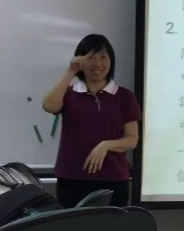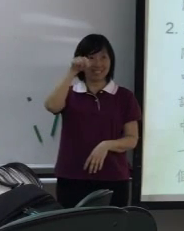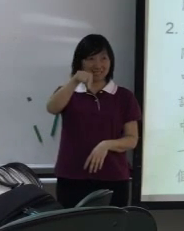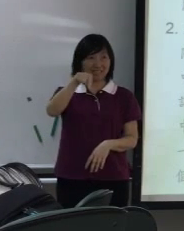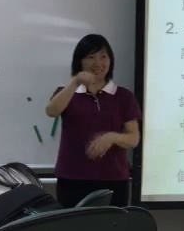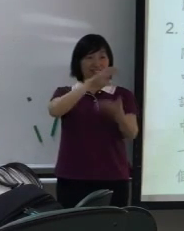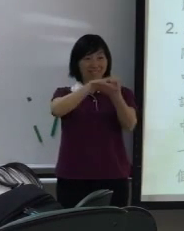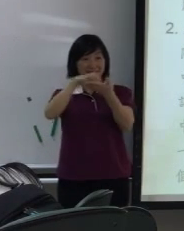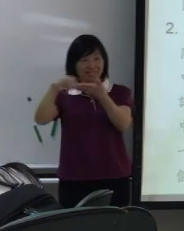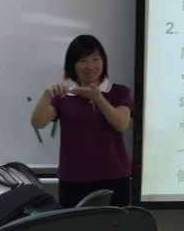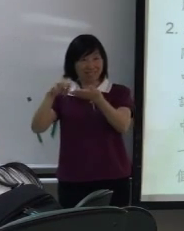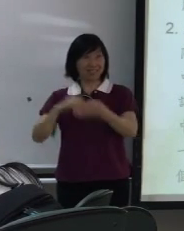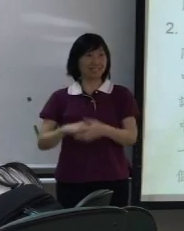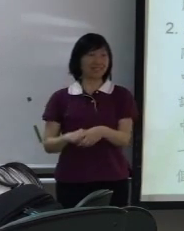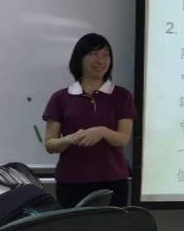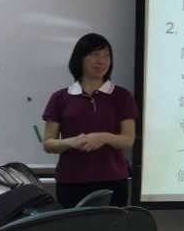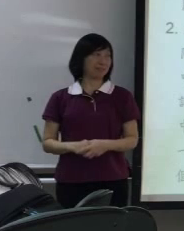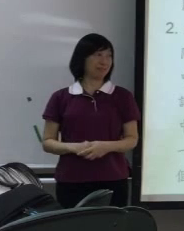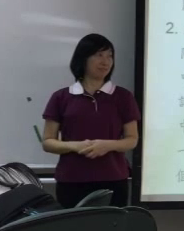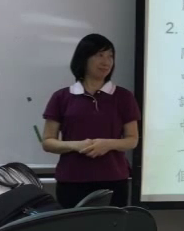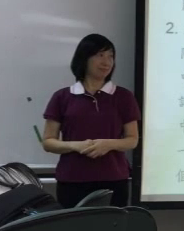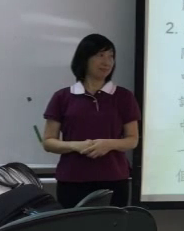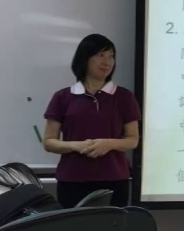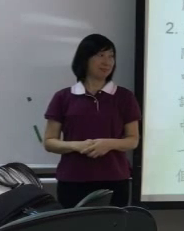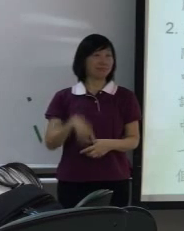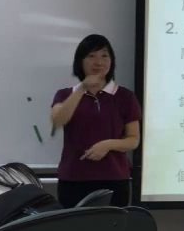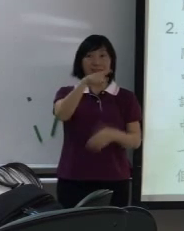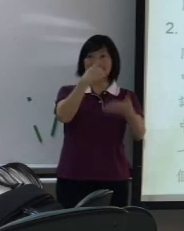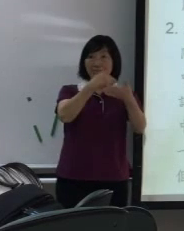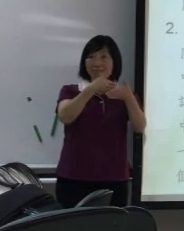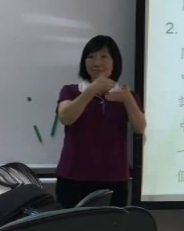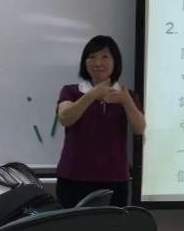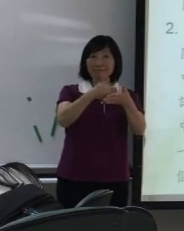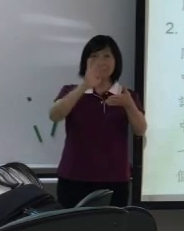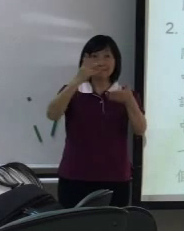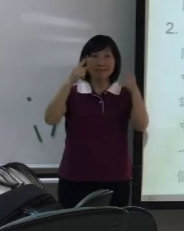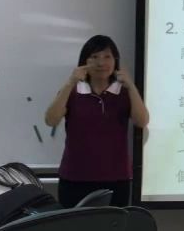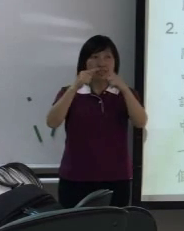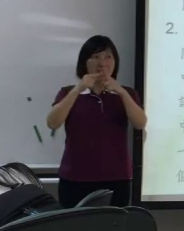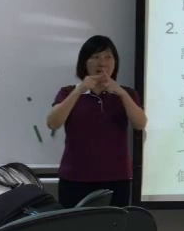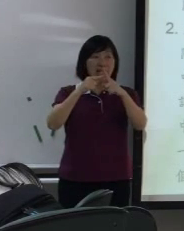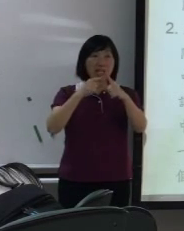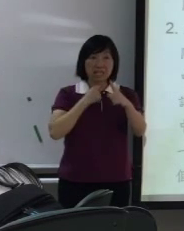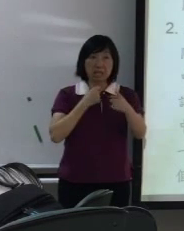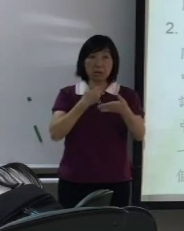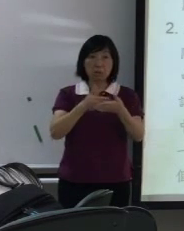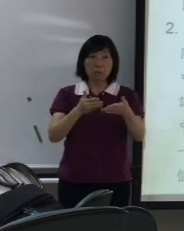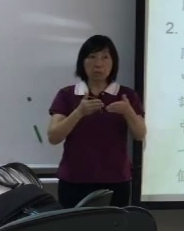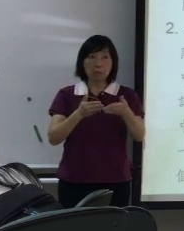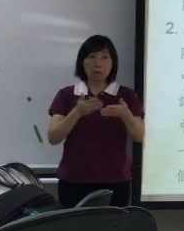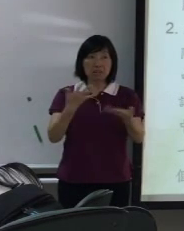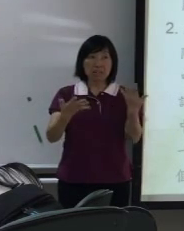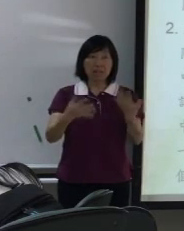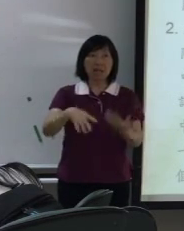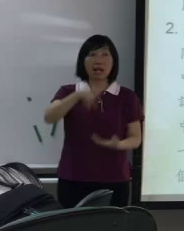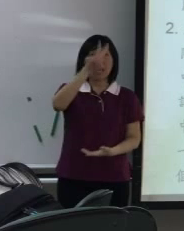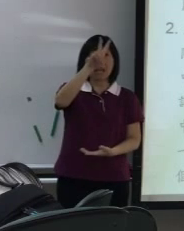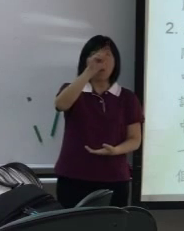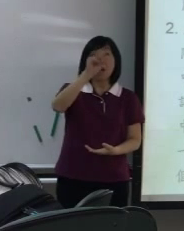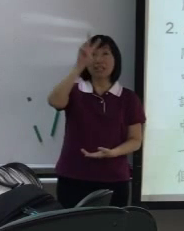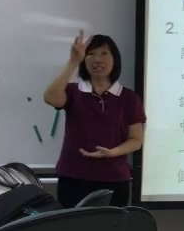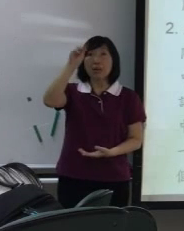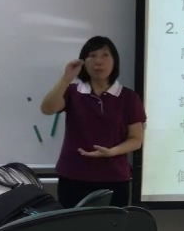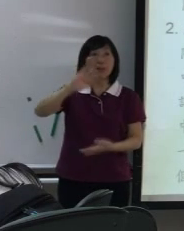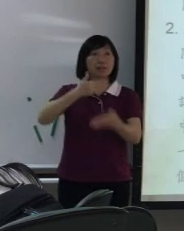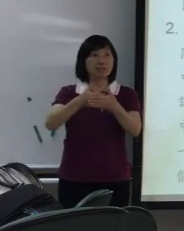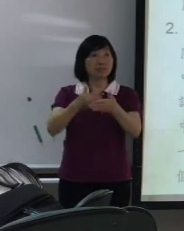12477个中文词汇，这个画图的人就至少要画23000个图